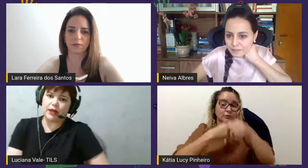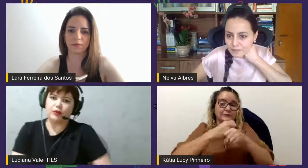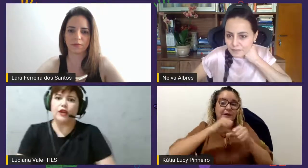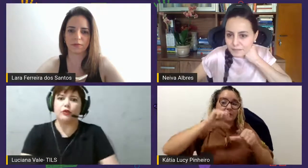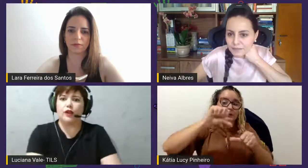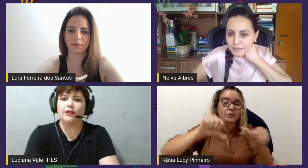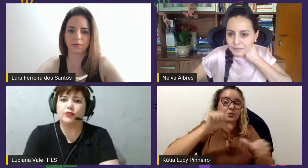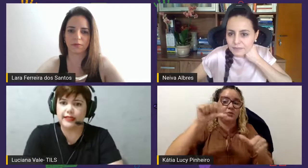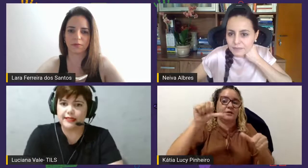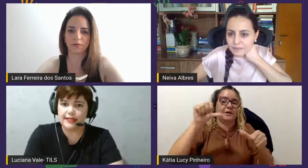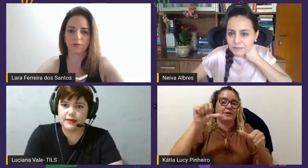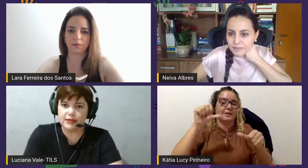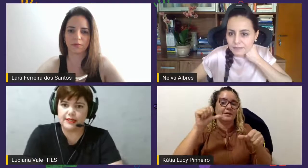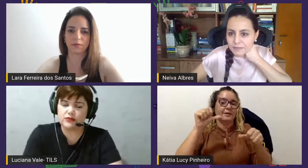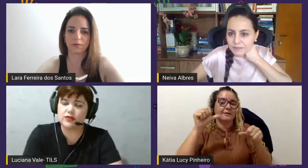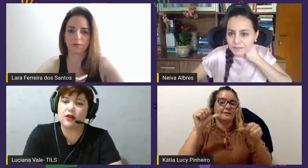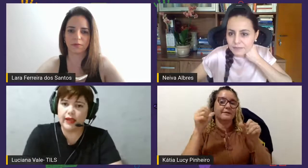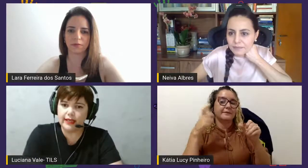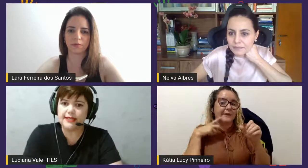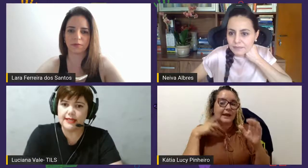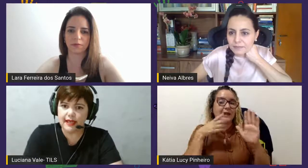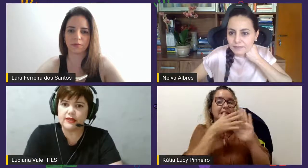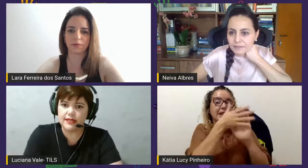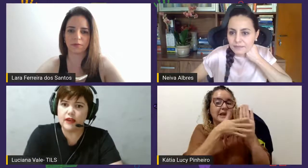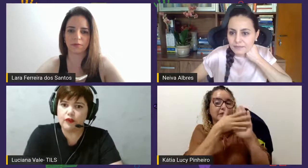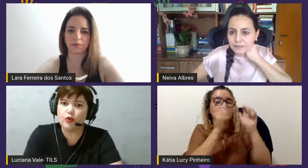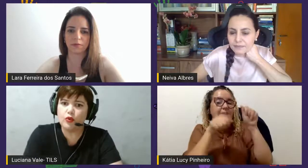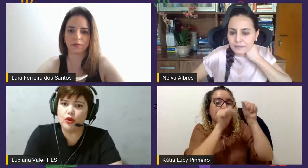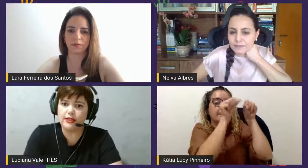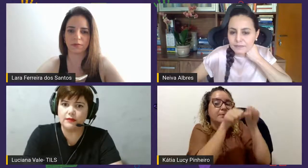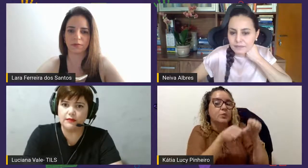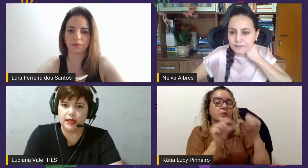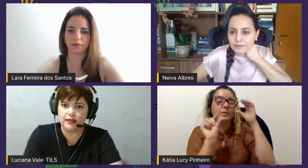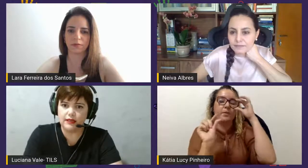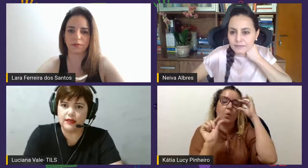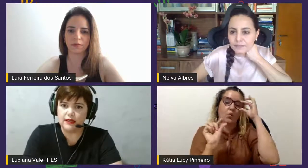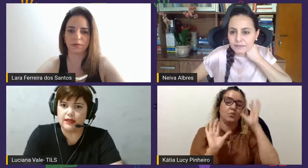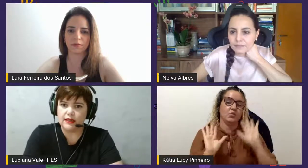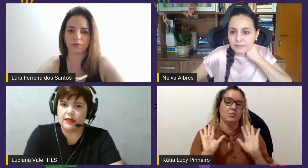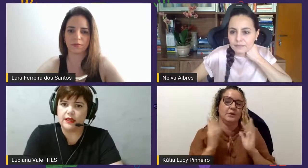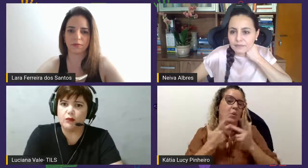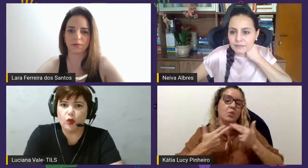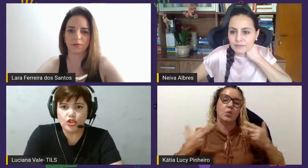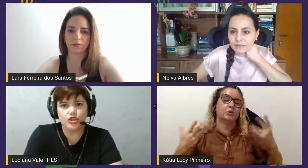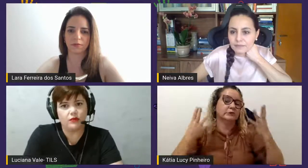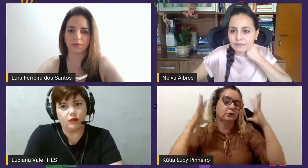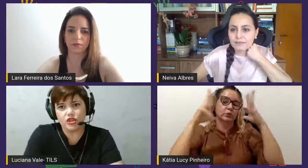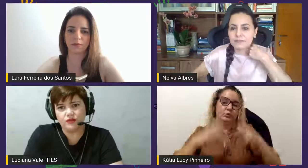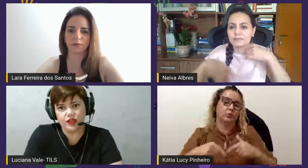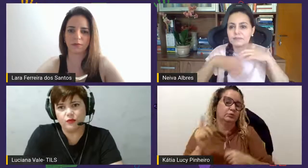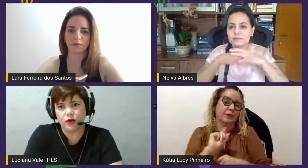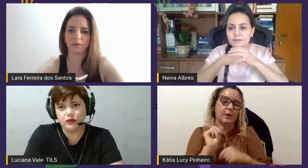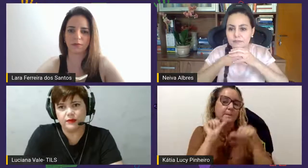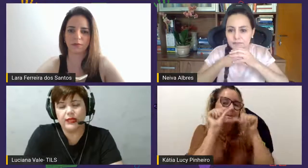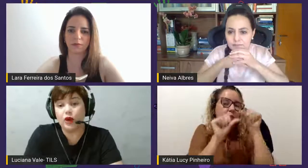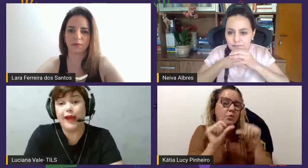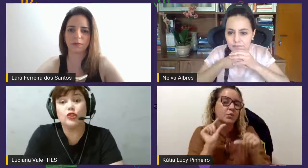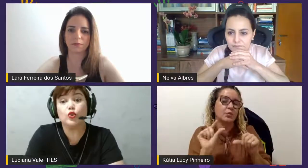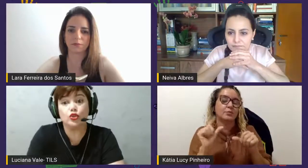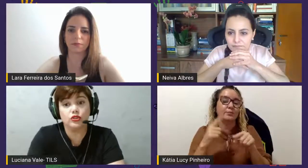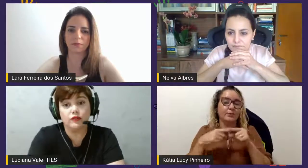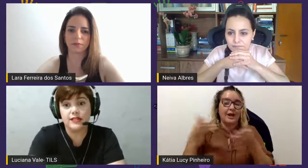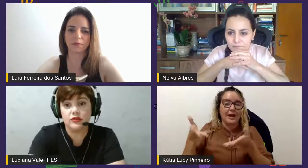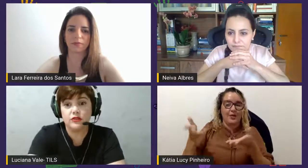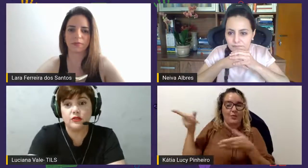desse plano curricular do Letras Libras Tradução é necessário que se reformule também, que modifique um pouco também. Não